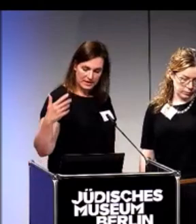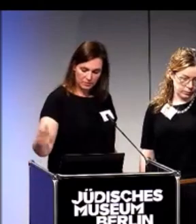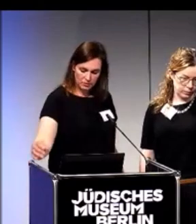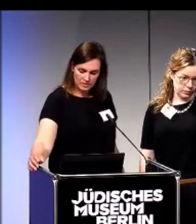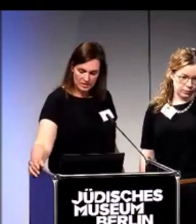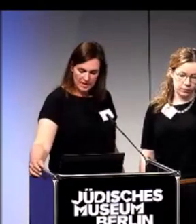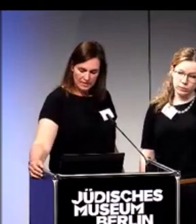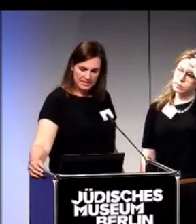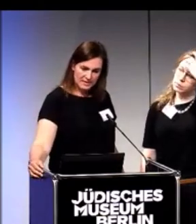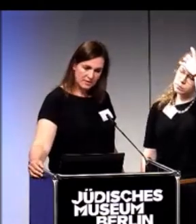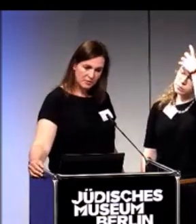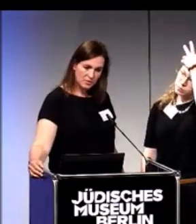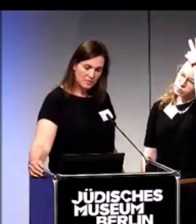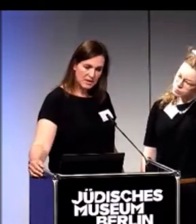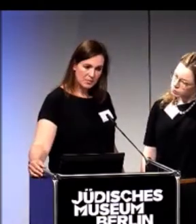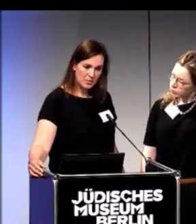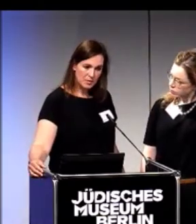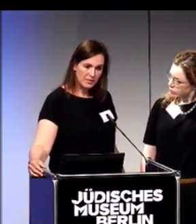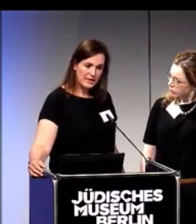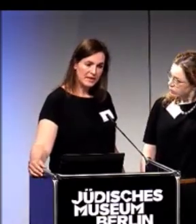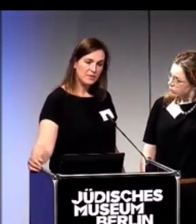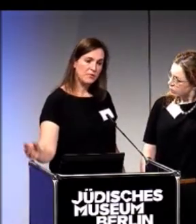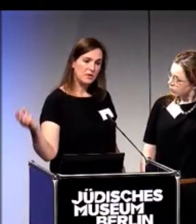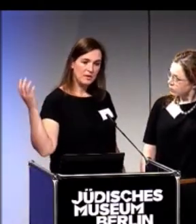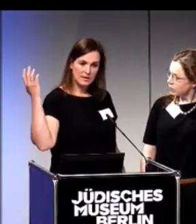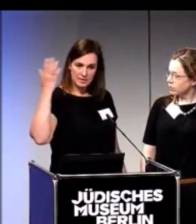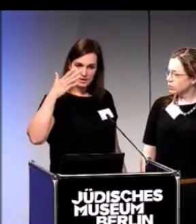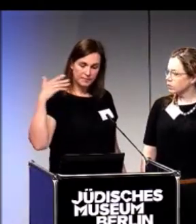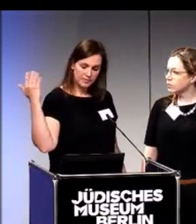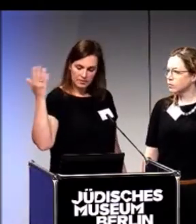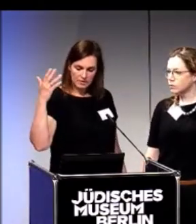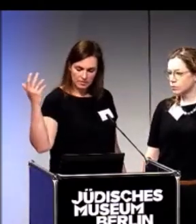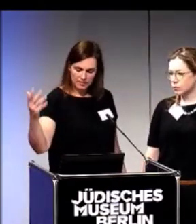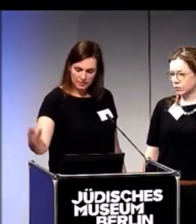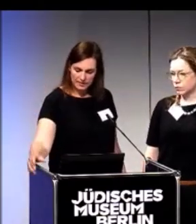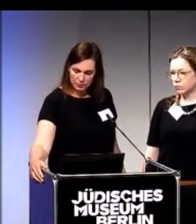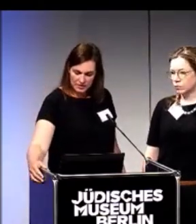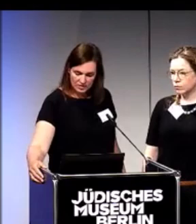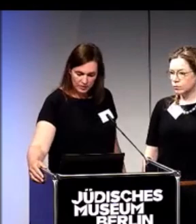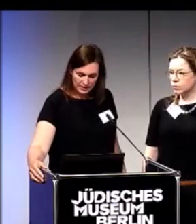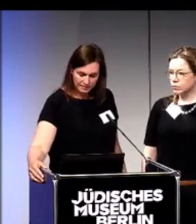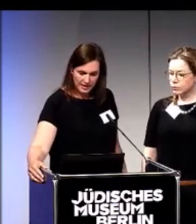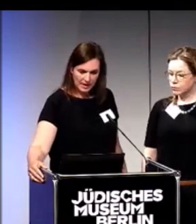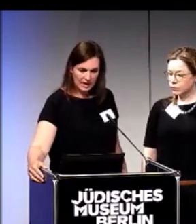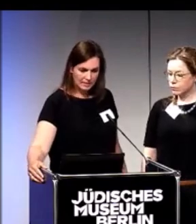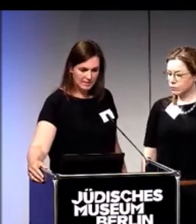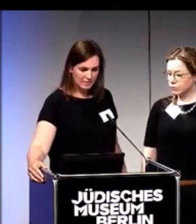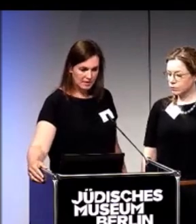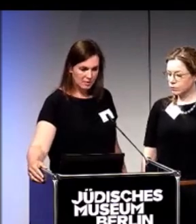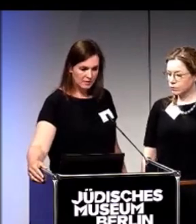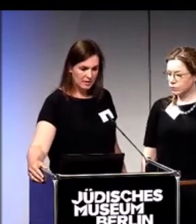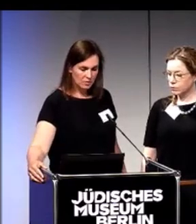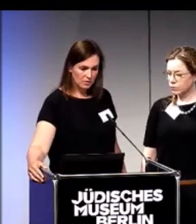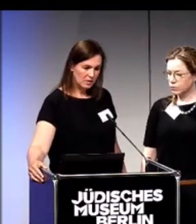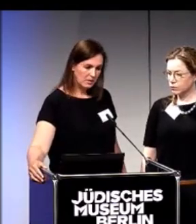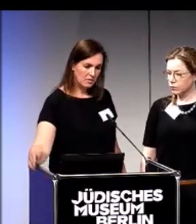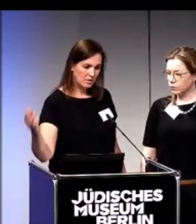zum einen für uns, wenn sie das für uns macht, mit einem Overlay vor, mit einem Greenscreen. Aber sie macht auch Videos neben